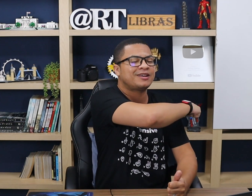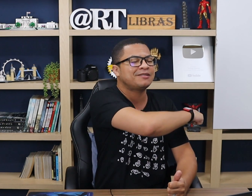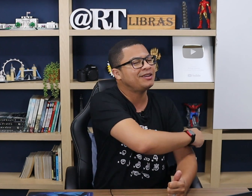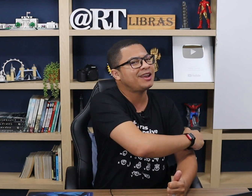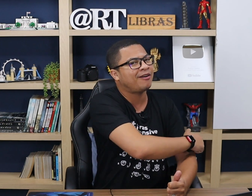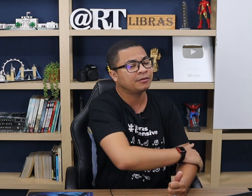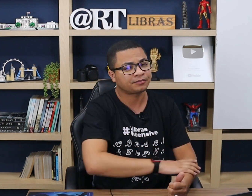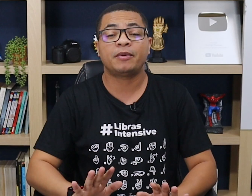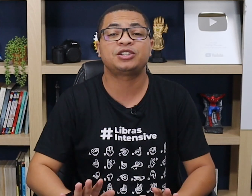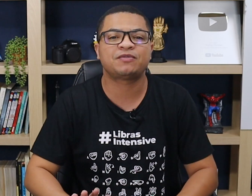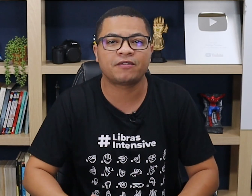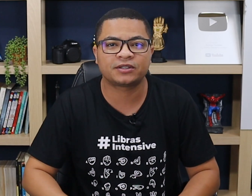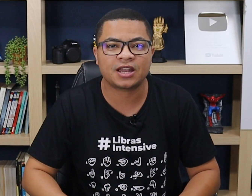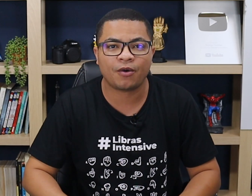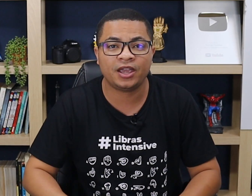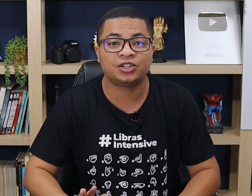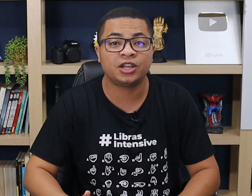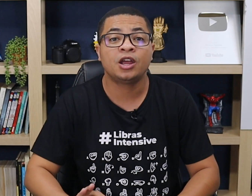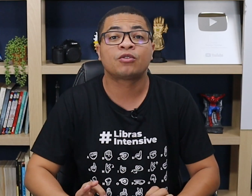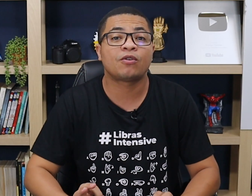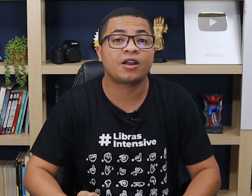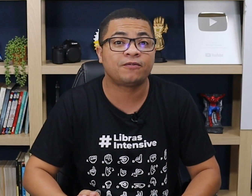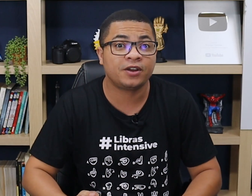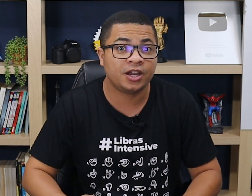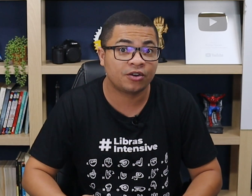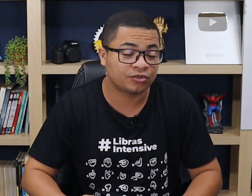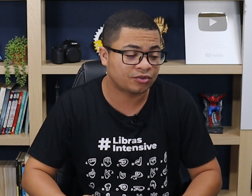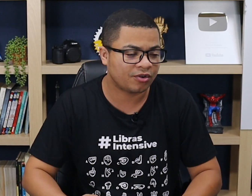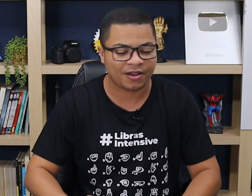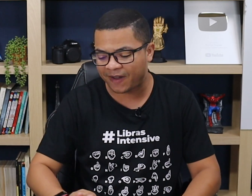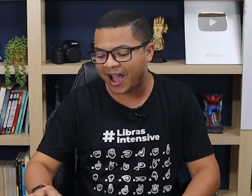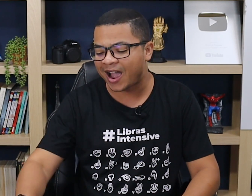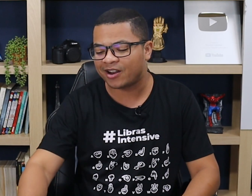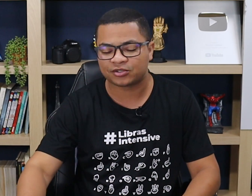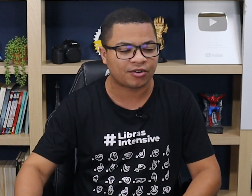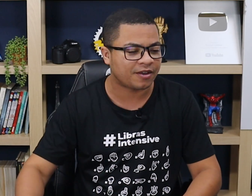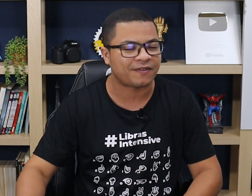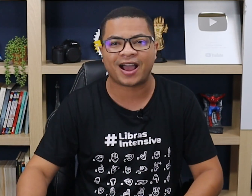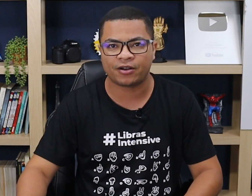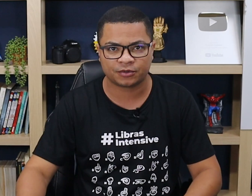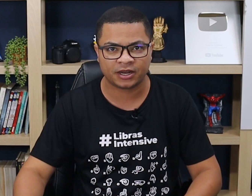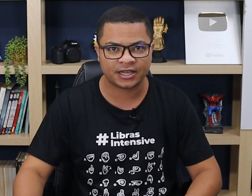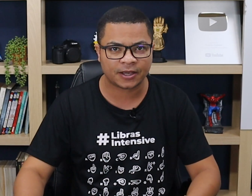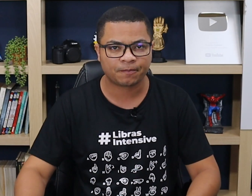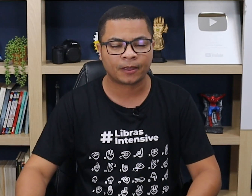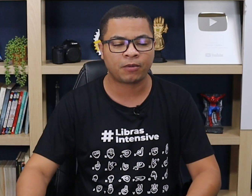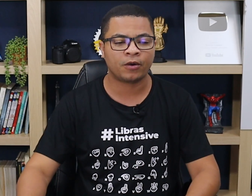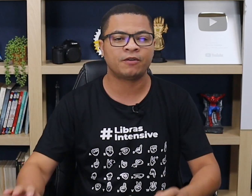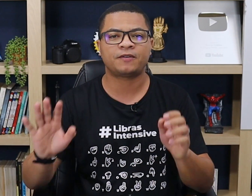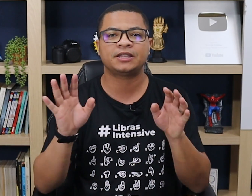nossa mini aula primeiro a gente vai ver o sinal aí de coronavírus coronavírus coronavírus beleza bom eu vou fazer